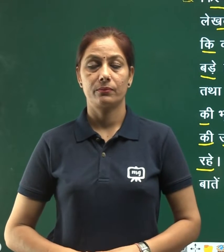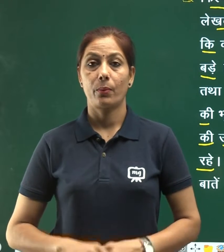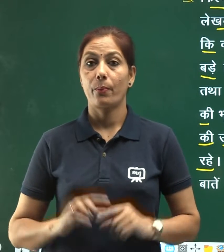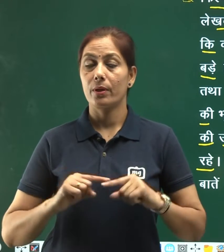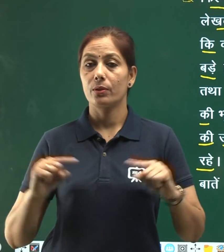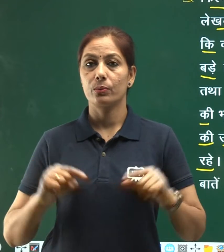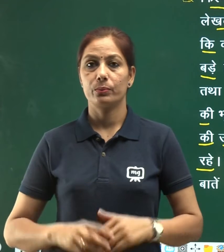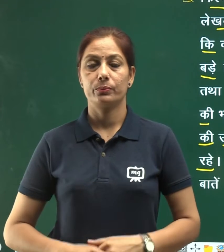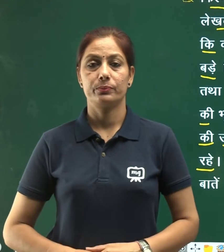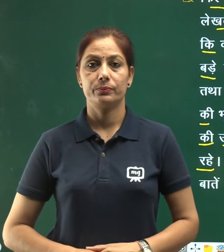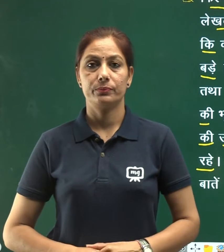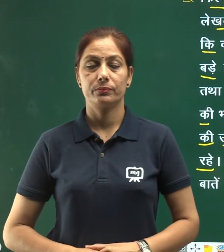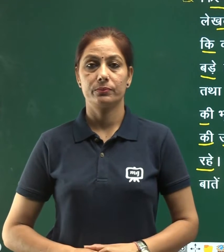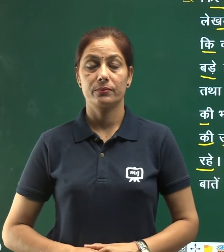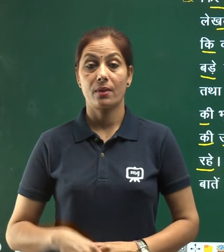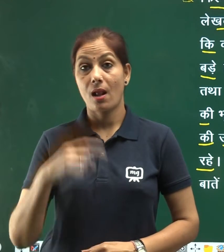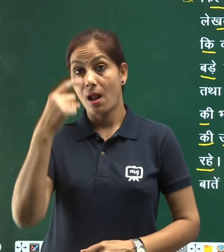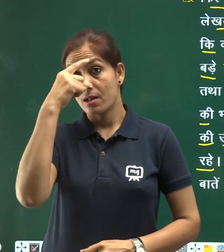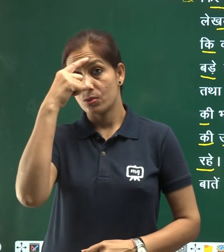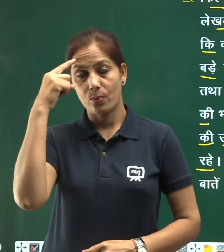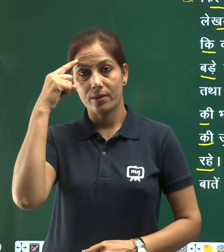परंतु सौभाग्य से